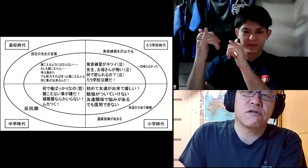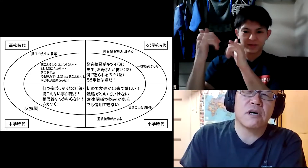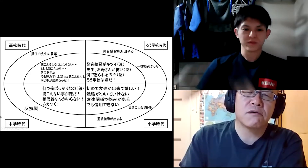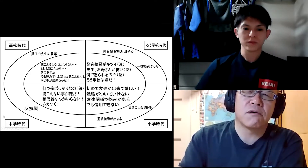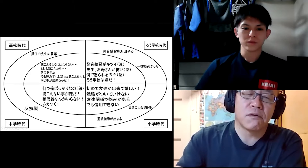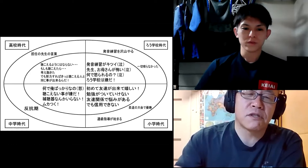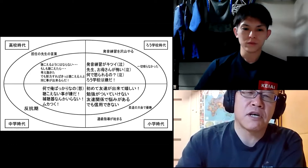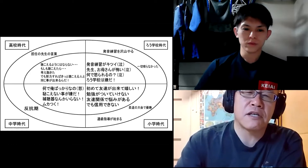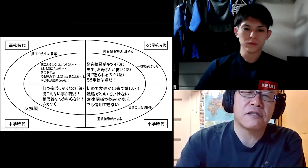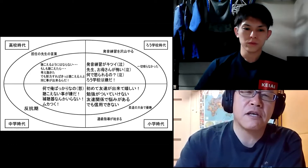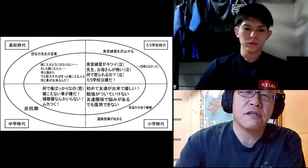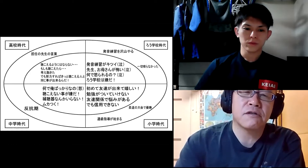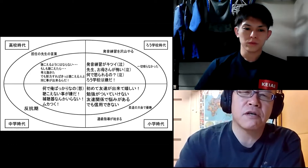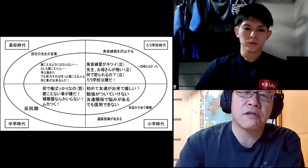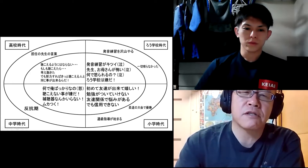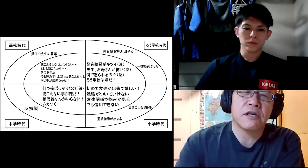で、